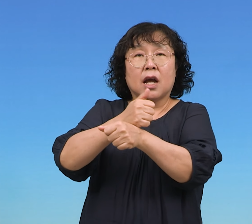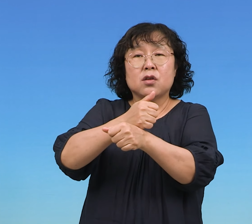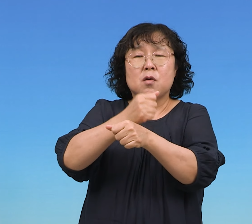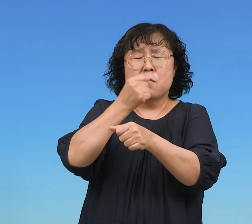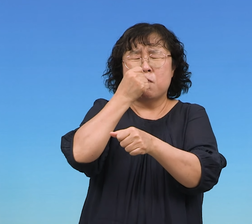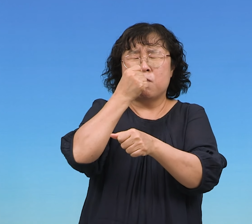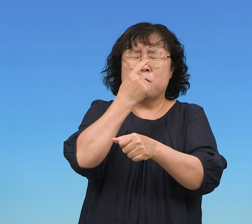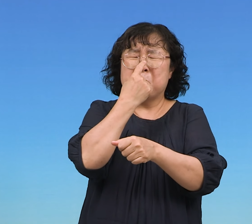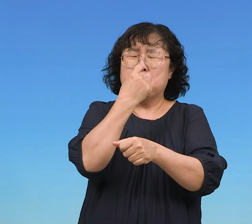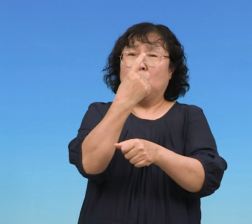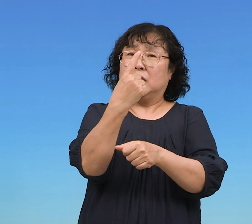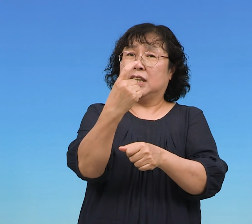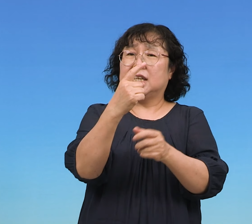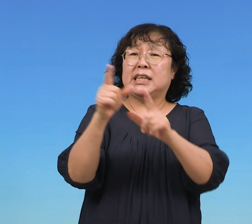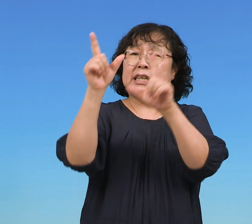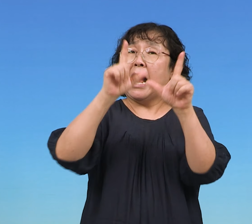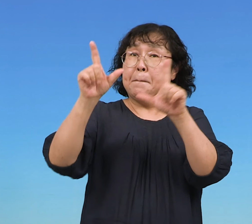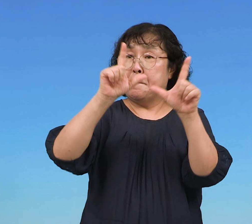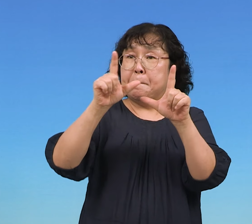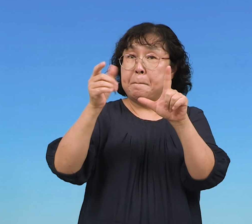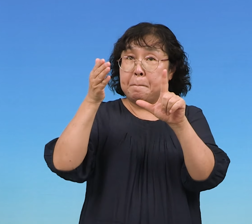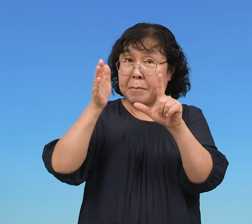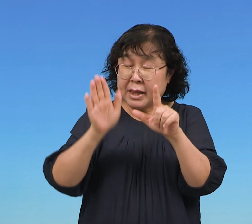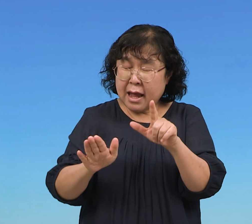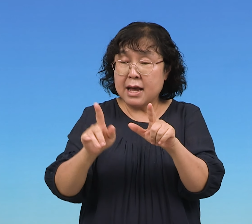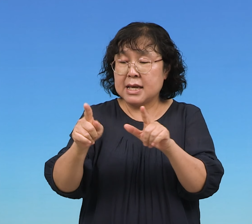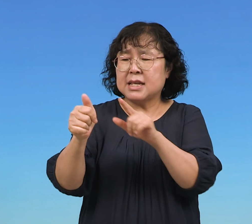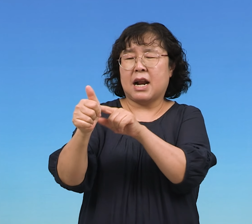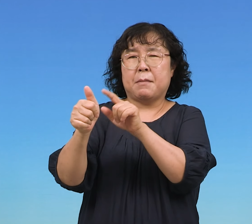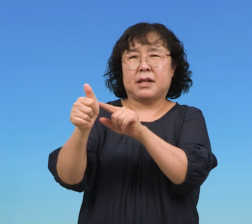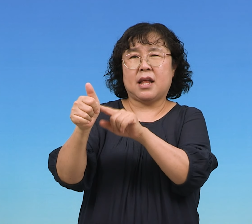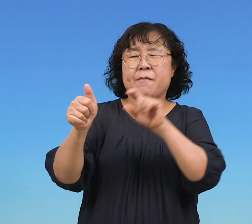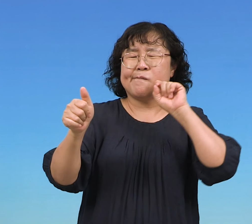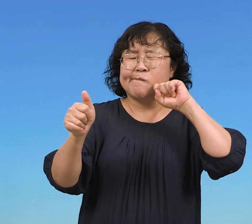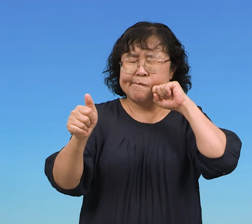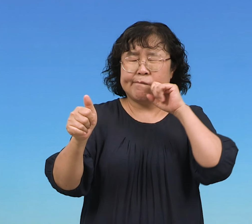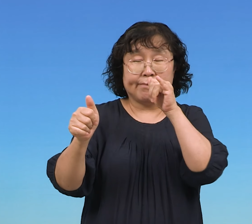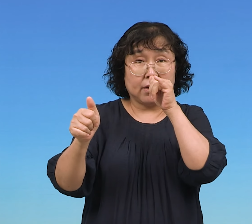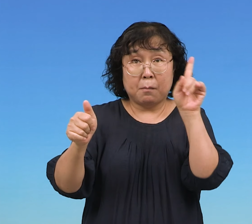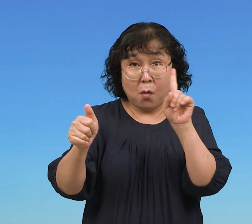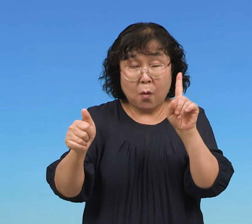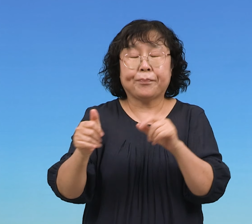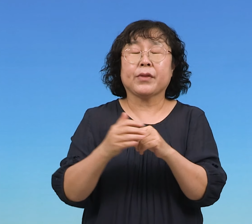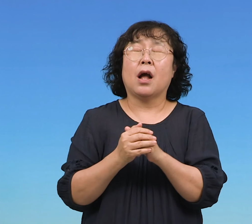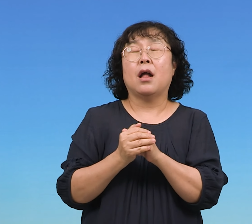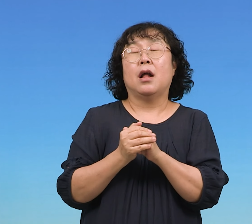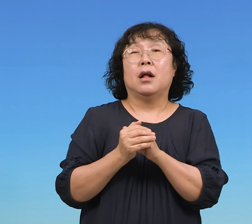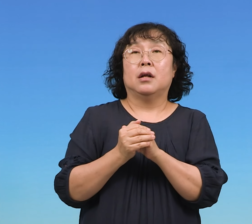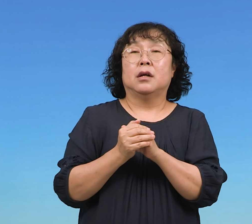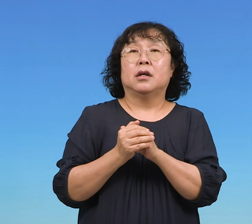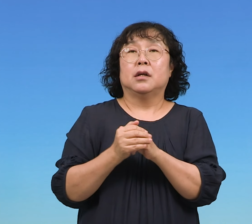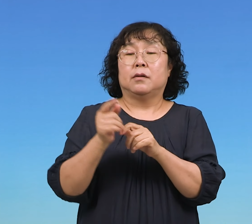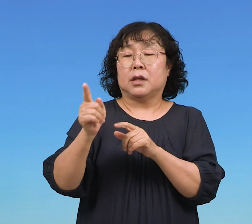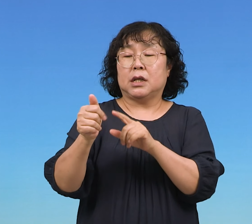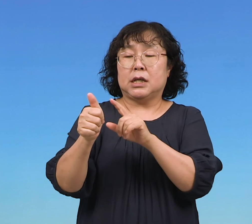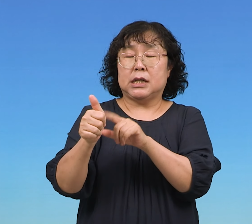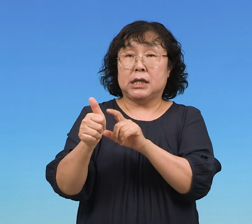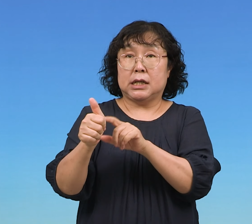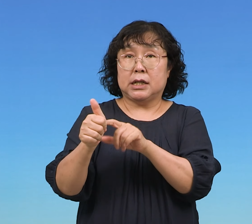꼬리표 하나가 붙어 있습니다, 이 사람한테. 그 꼬리표 다시 한번 보시고 5장 1절. 아람 왕의 군대